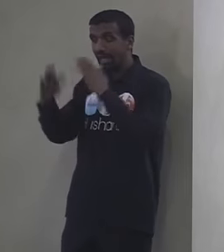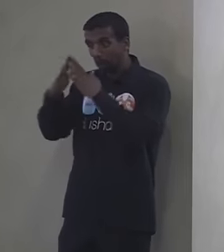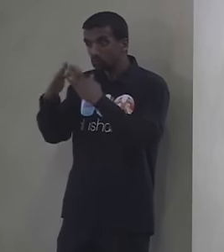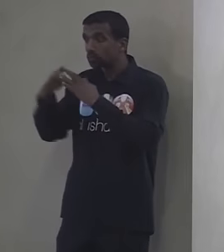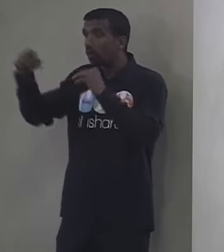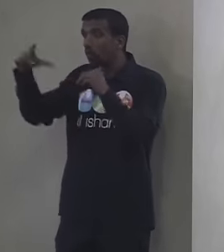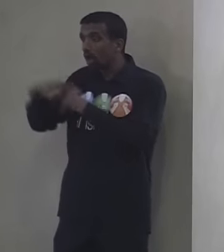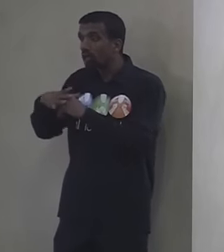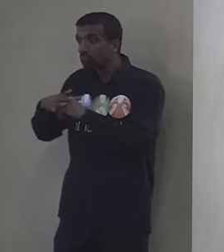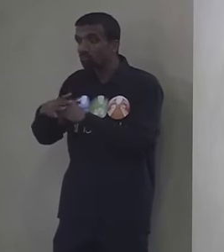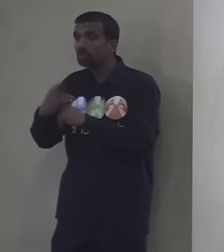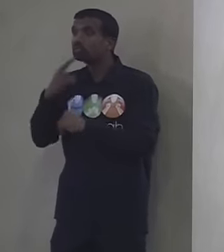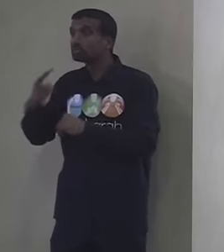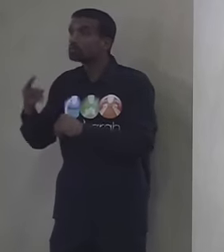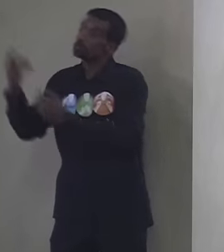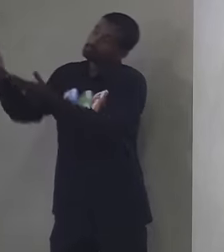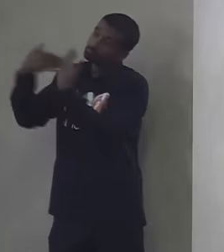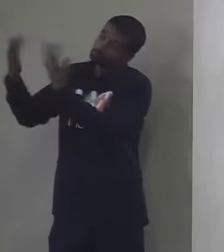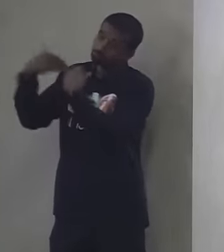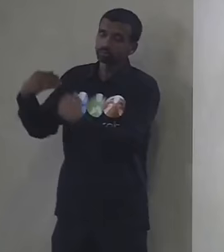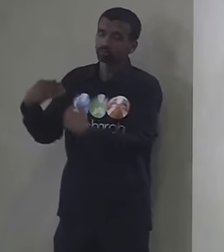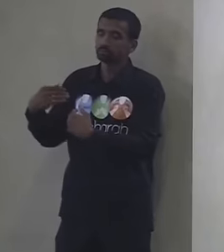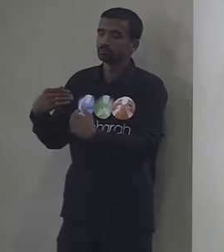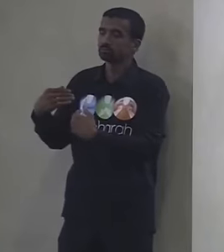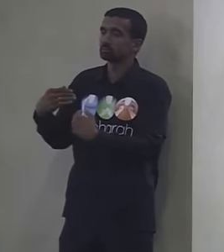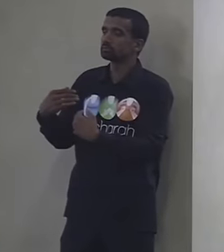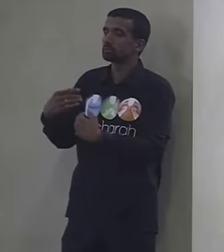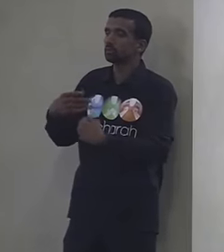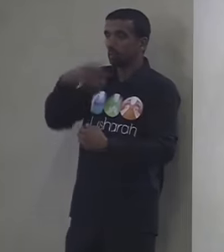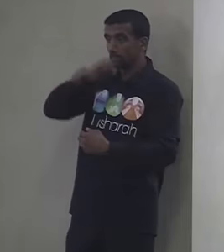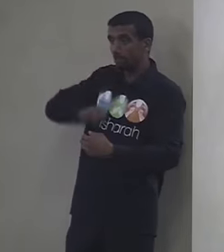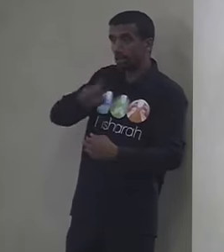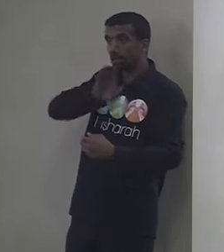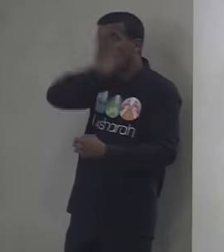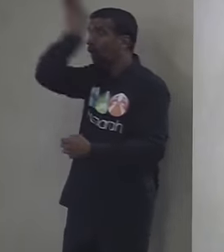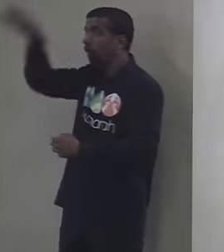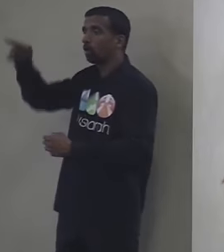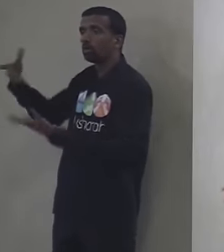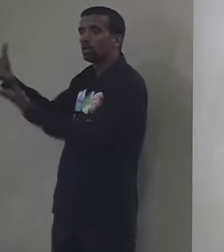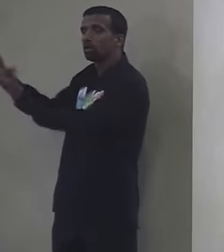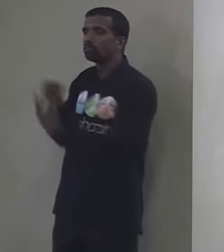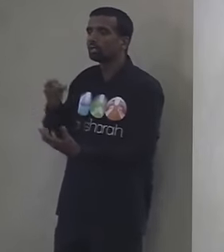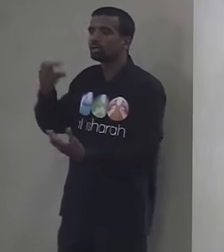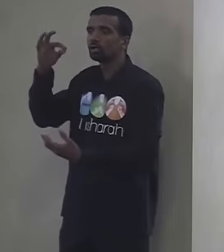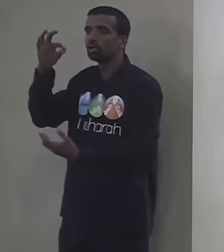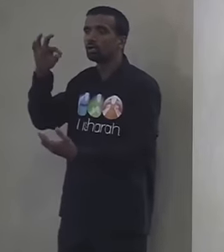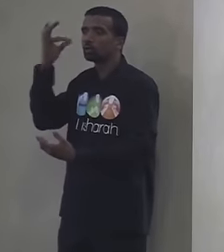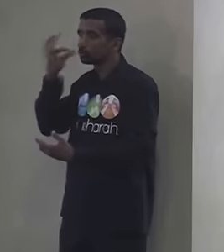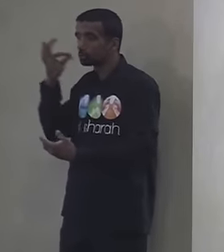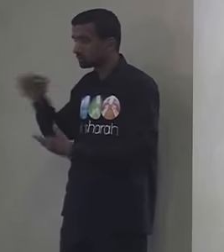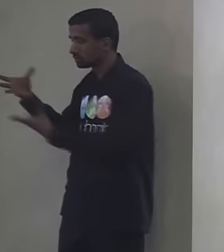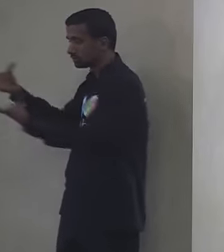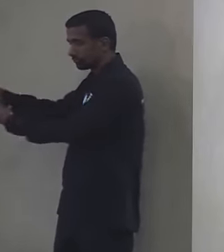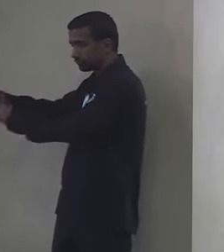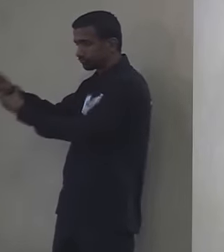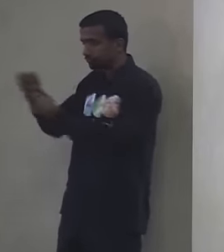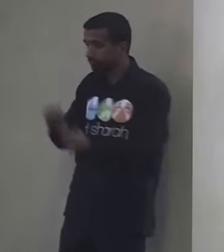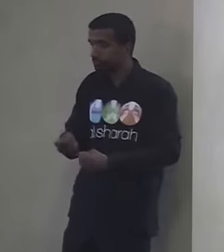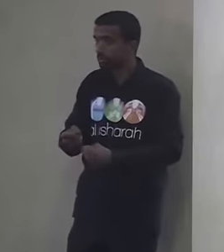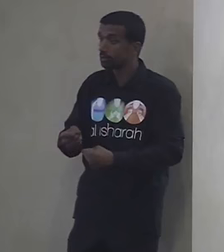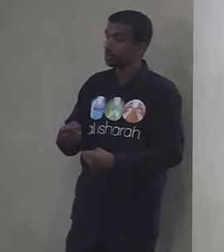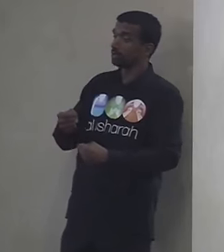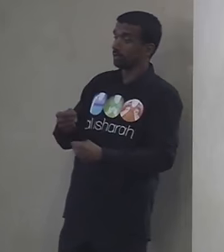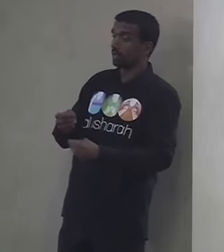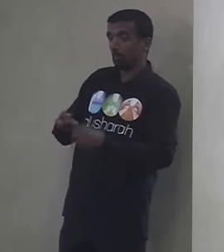الْأَنصَارِ فَنَظَرَ إِلَى رَسُولِ اللَّهِ صَلَّى اللَّهُ عَلَيْهِ وَسَلَّمَ. So the Ansari comes back from the water, and he sees the Prophet is sitting there, and Abu Bakr and Umar are sitting